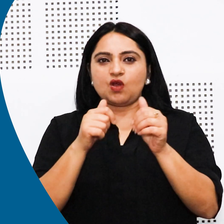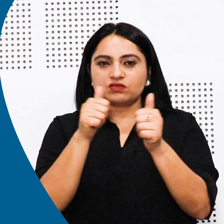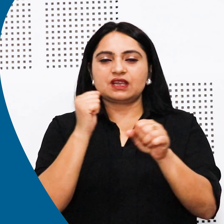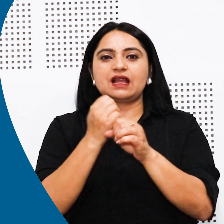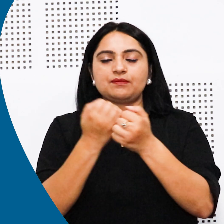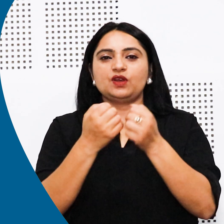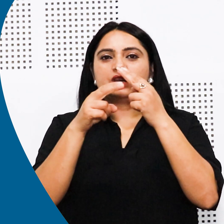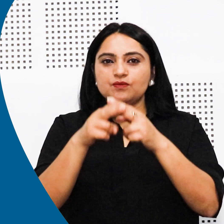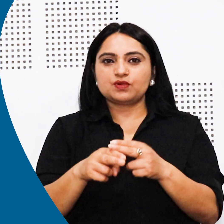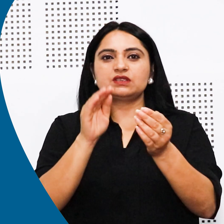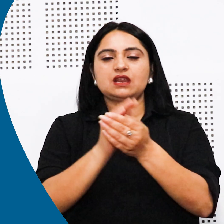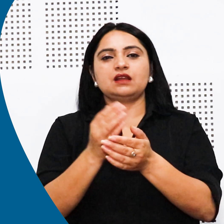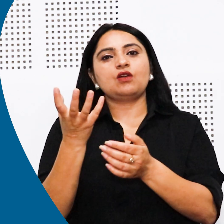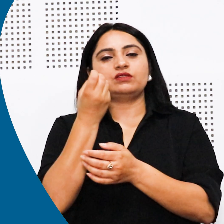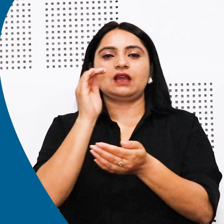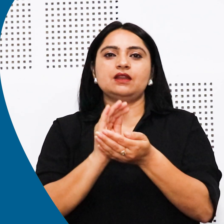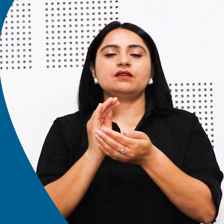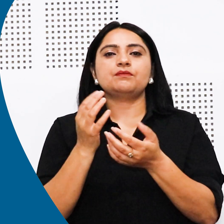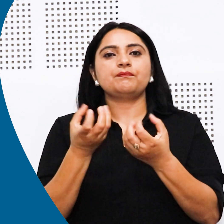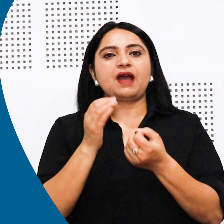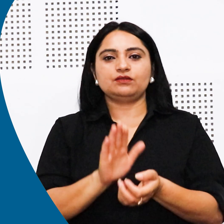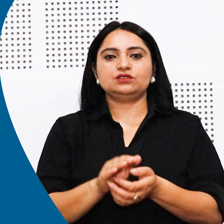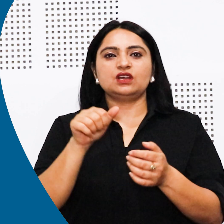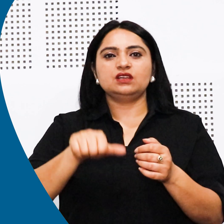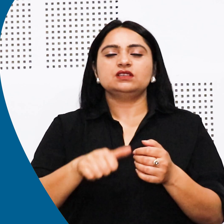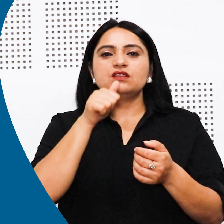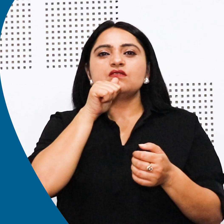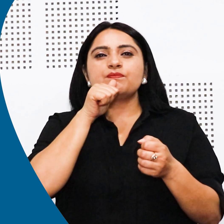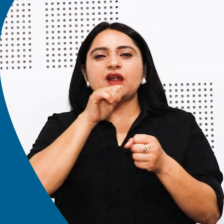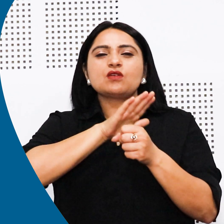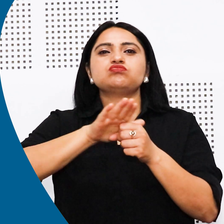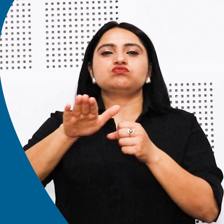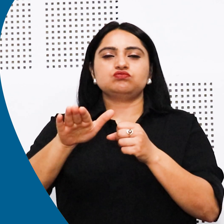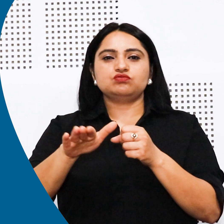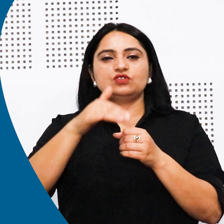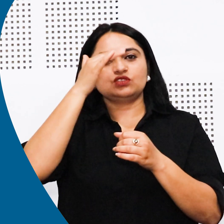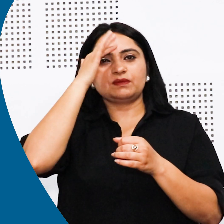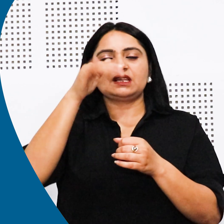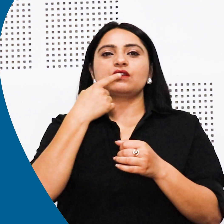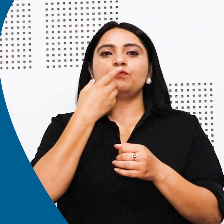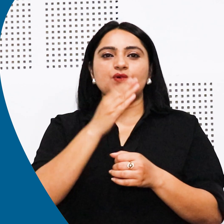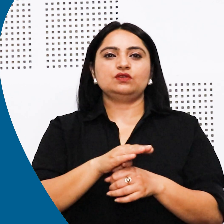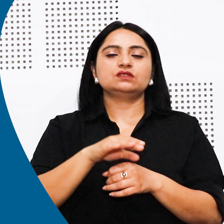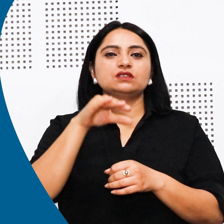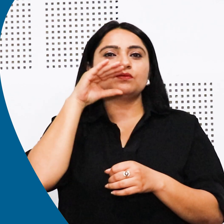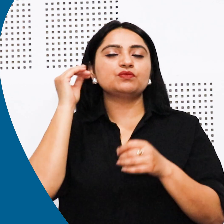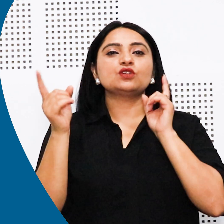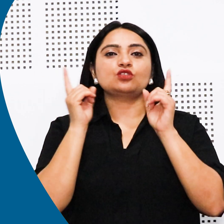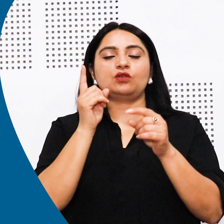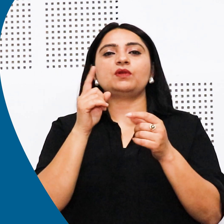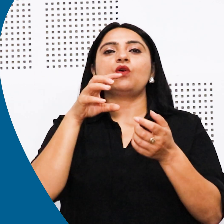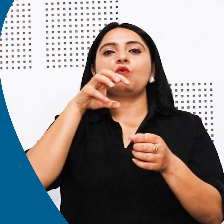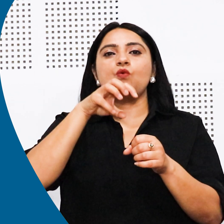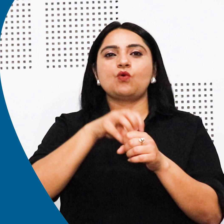गर्न लगाउने अधिकार पाएको छ। हिजो आज बाढी डुबानको समस्याले सताउने गरेको बताउनुहुन्छ वीरेन्द्रनगर नगरपालिका वडा नम्बर 8